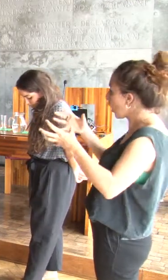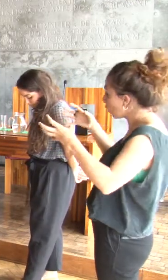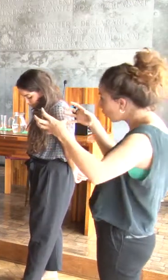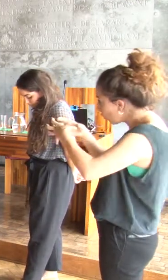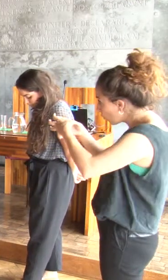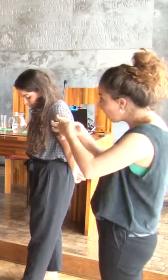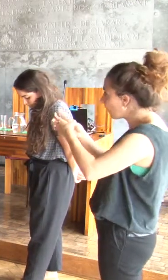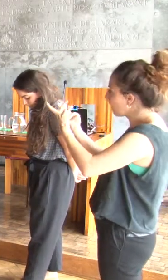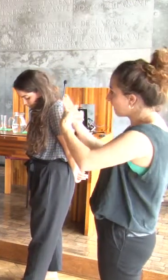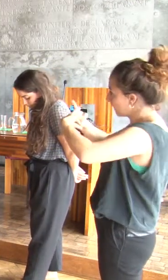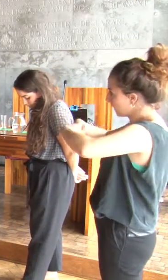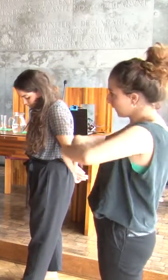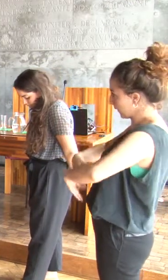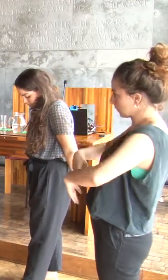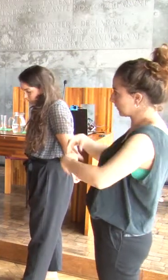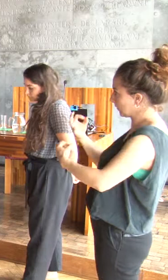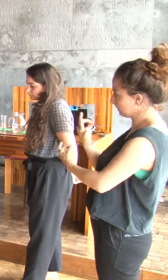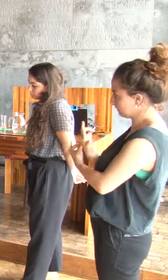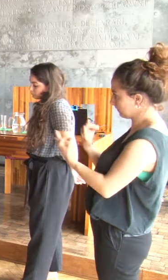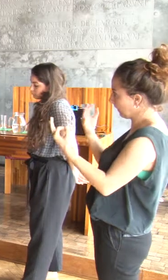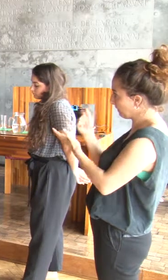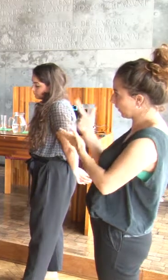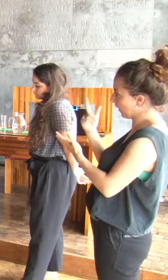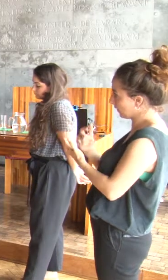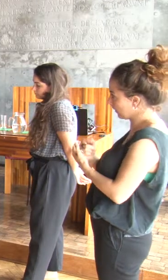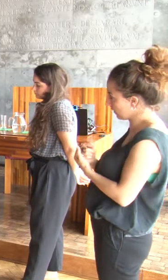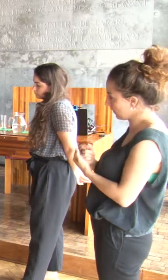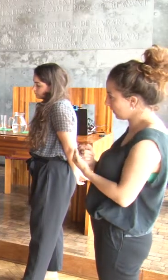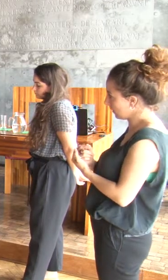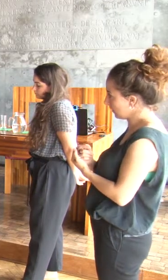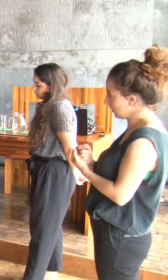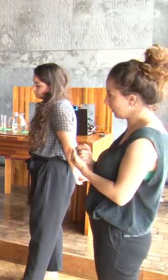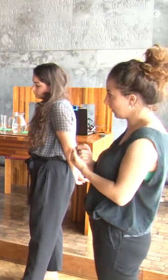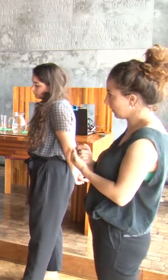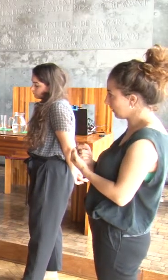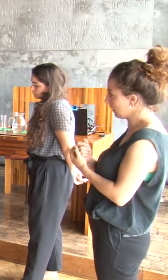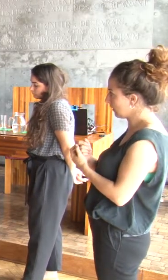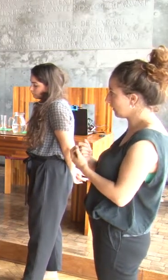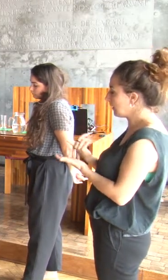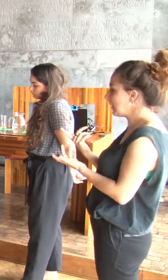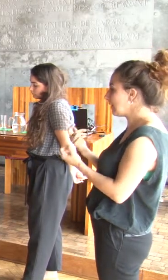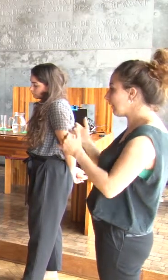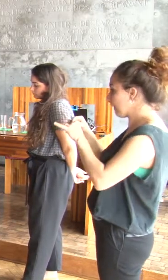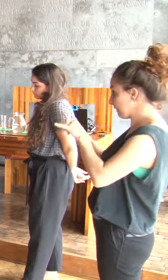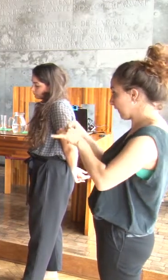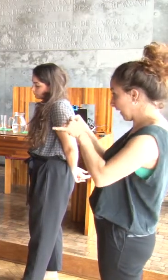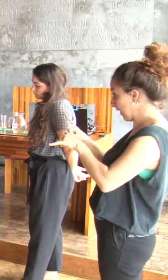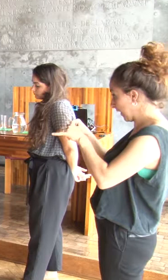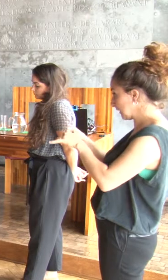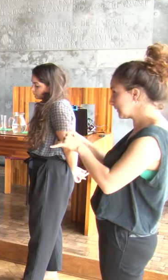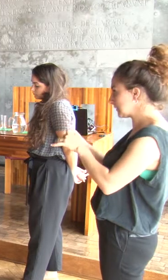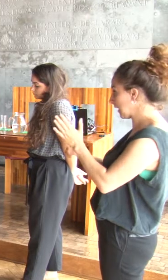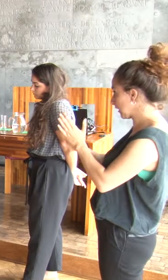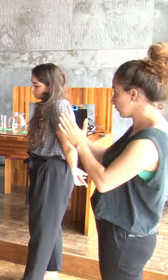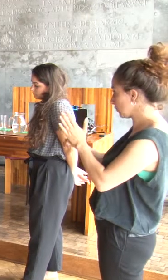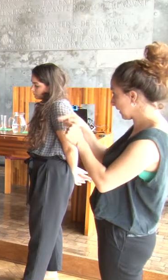gruppo si è rivelato veramente importante e credo che a Venezia non si sarebbero raggiunti questi